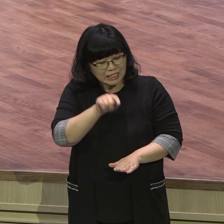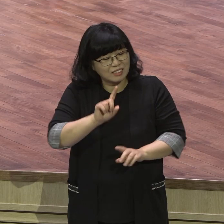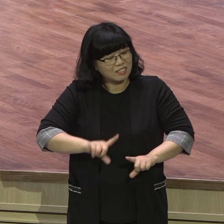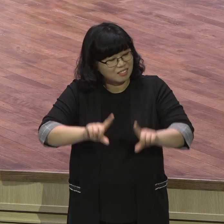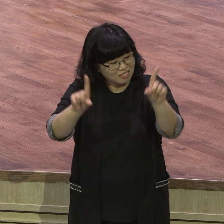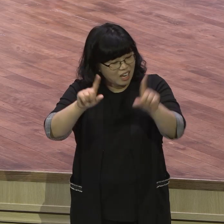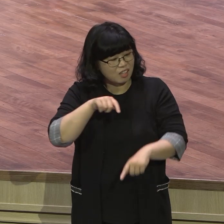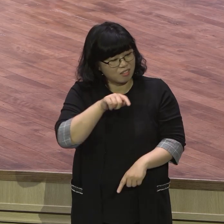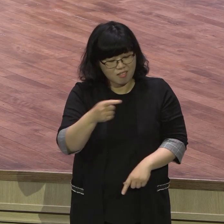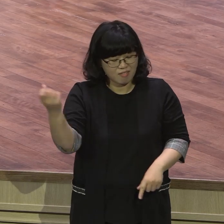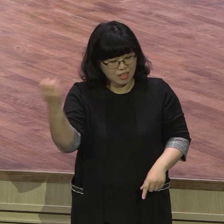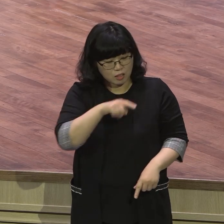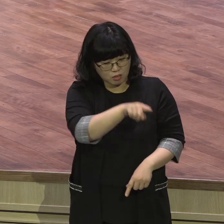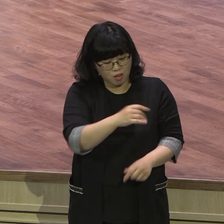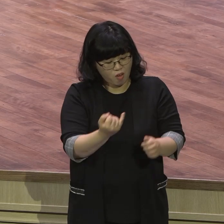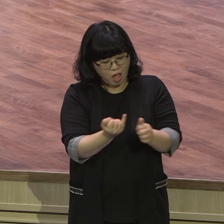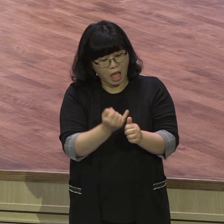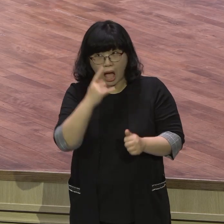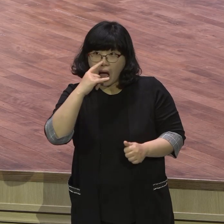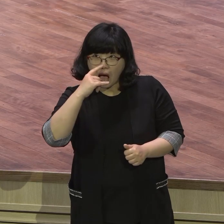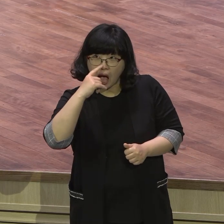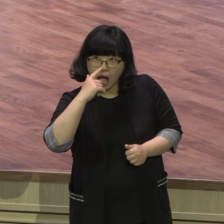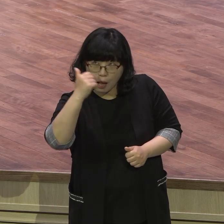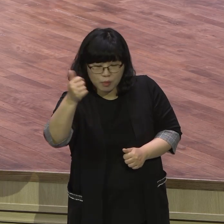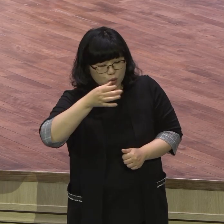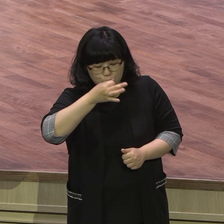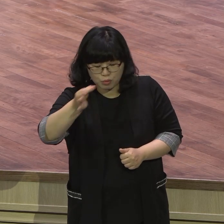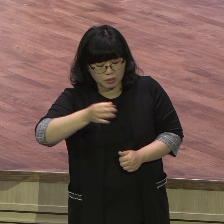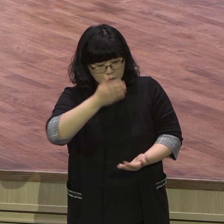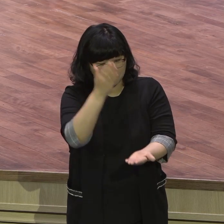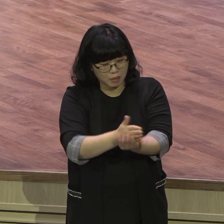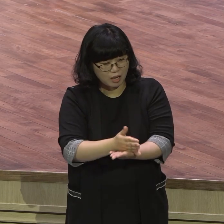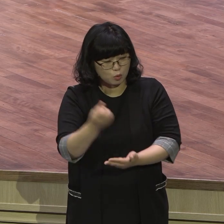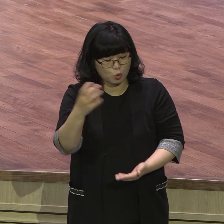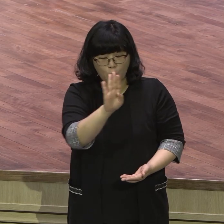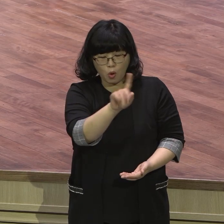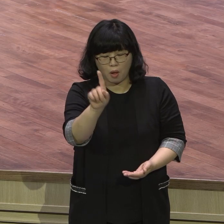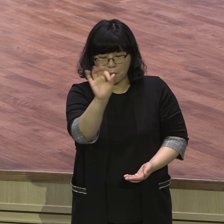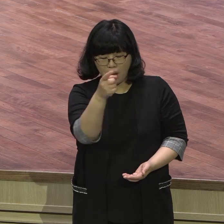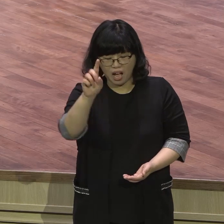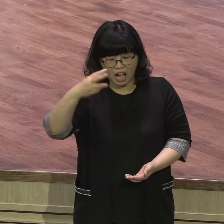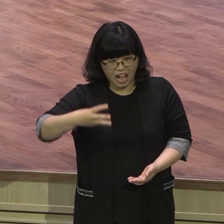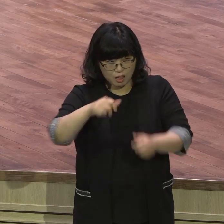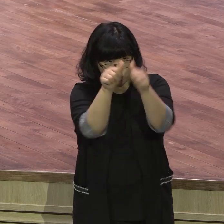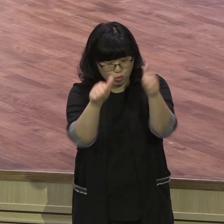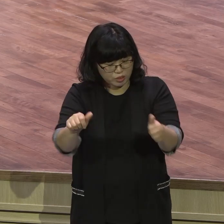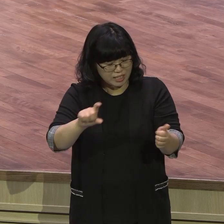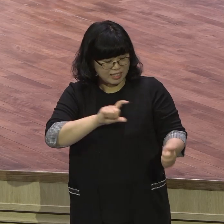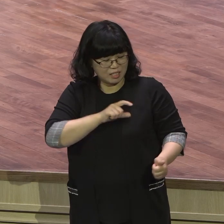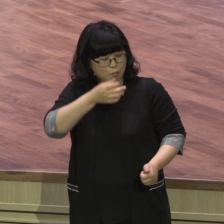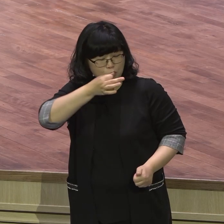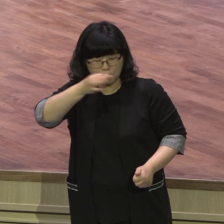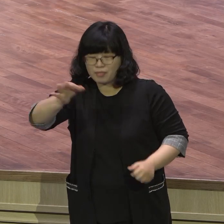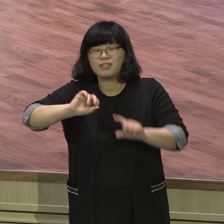발들의 이름을 그 입에서 제거하여 다시는 그 이름 기억하여 부른 일을 없게 하리라